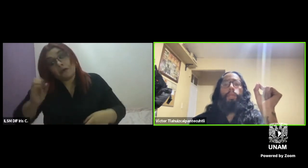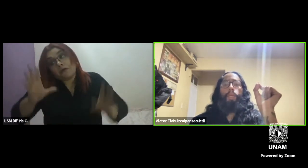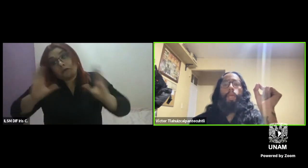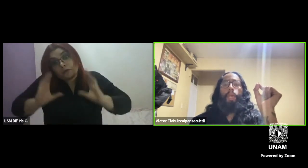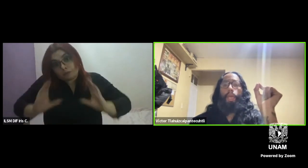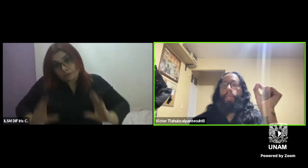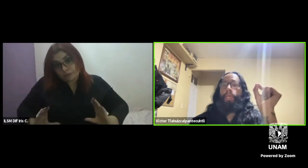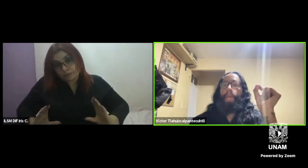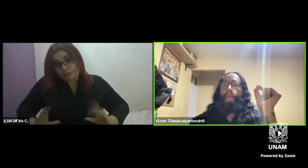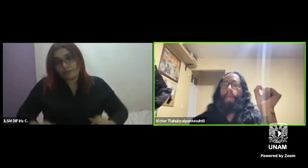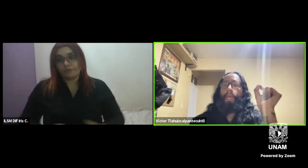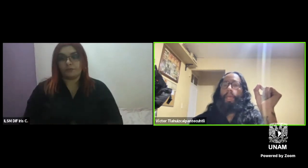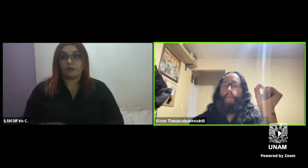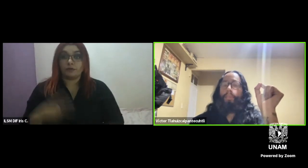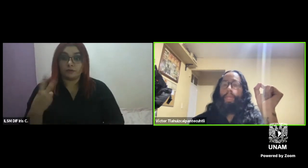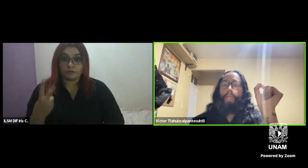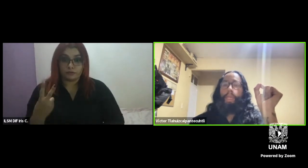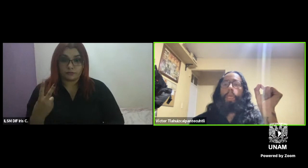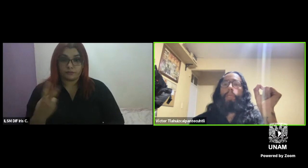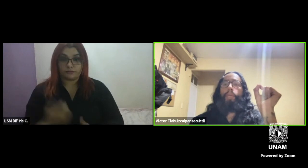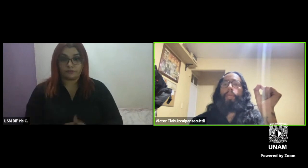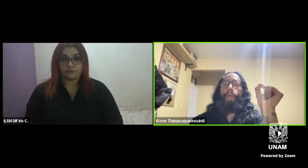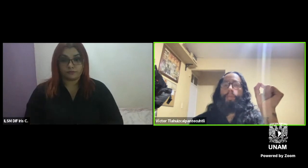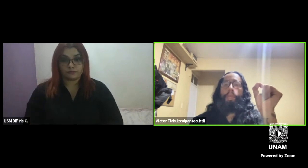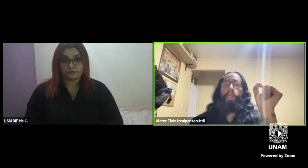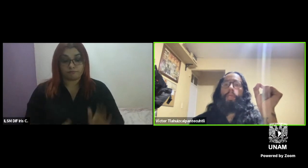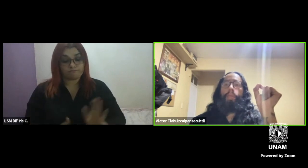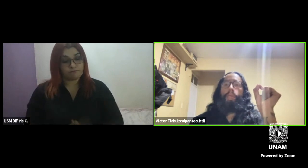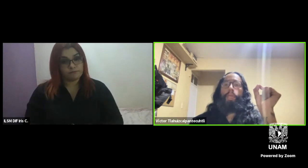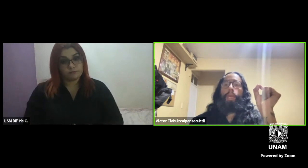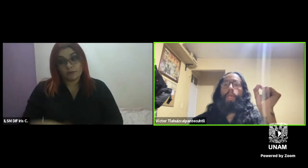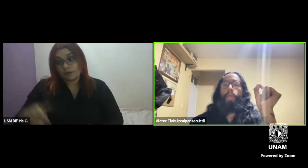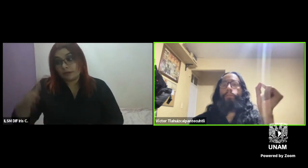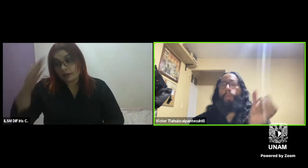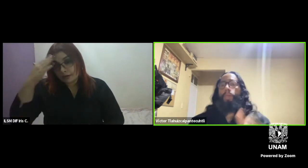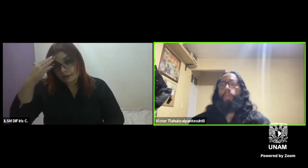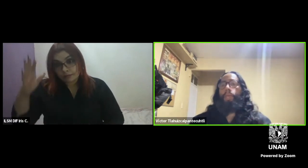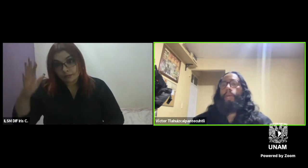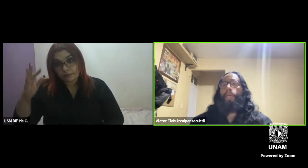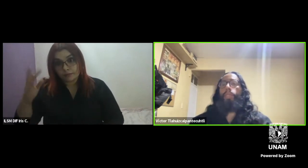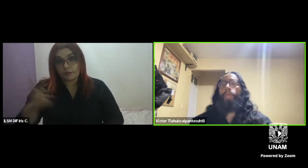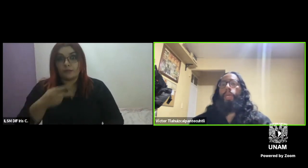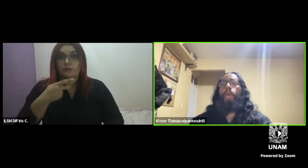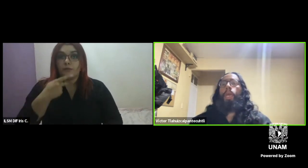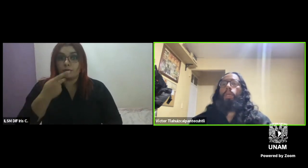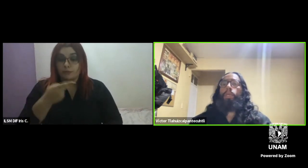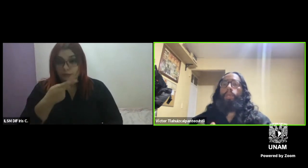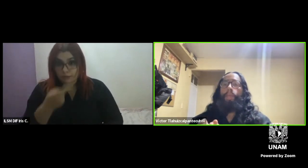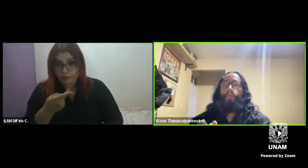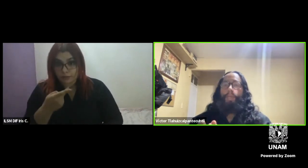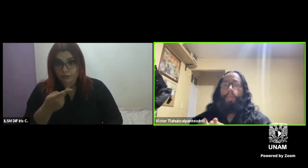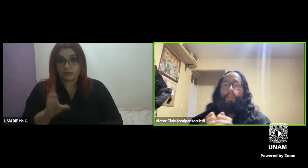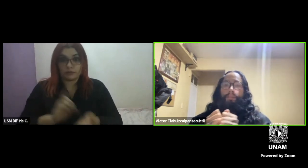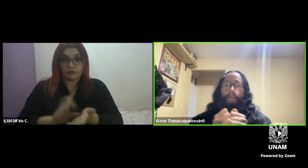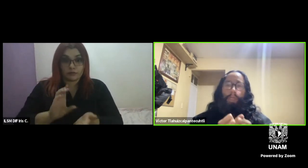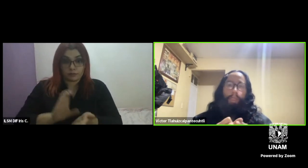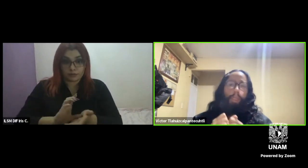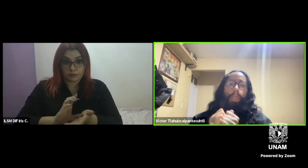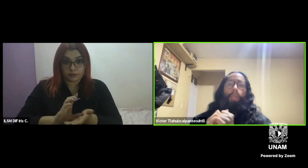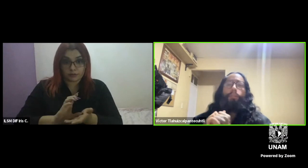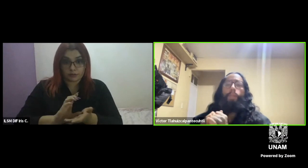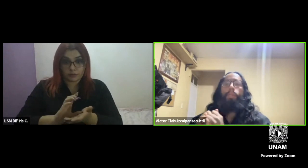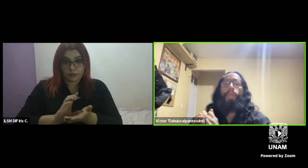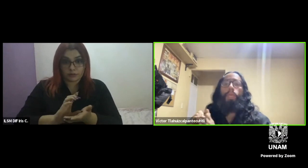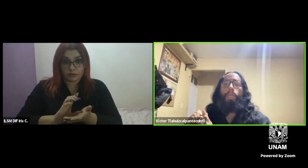segundo de ellos es tener presente que cuando hablamos de discapacidad, como lo mencionaba Cristian, nos referimos a un